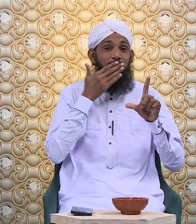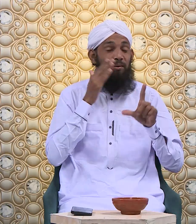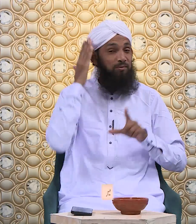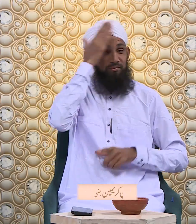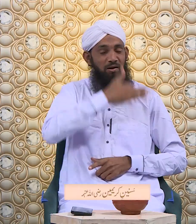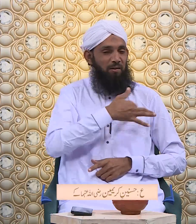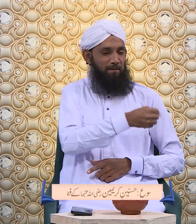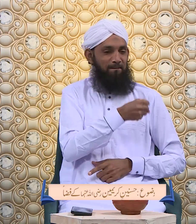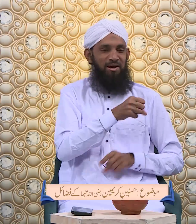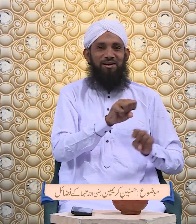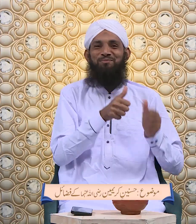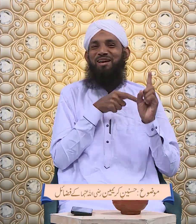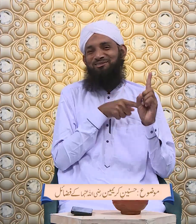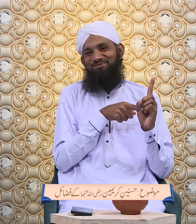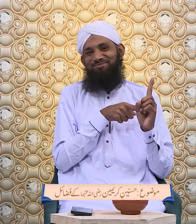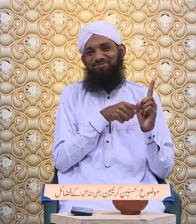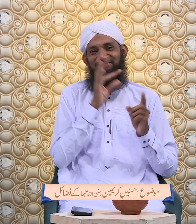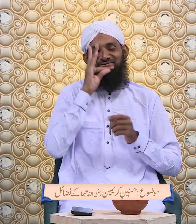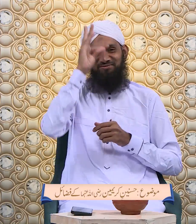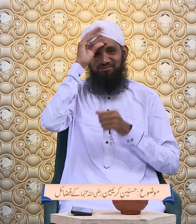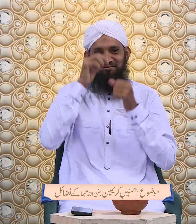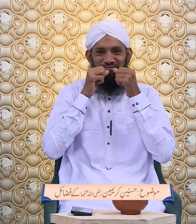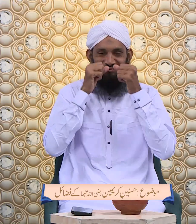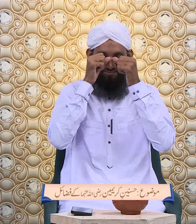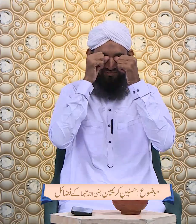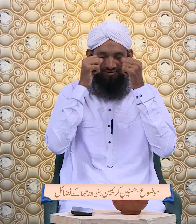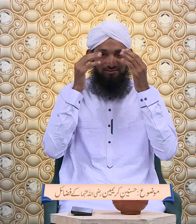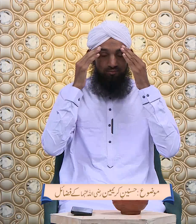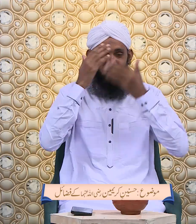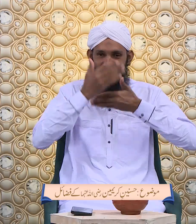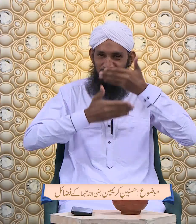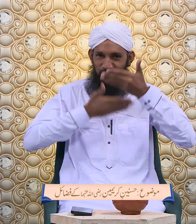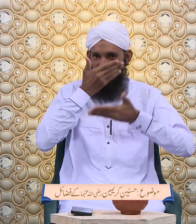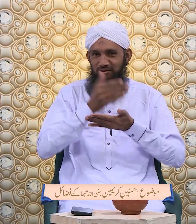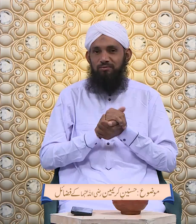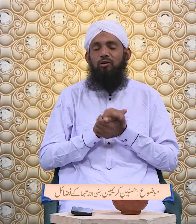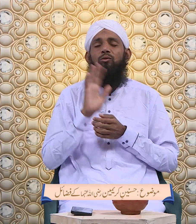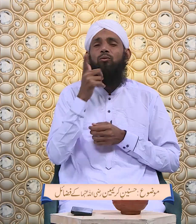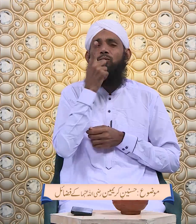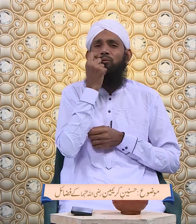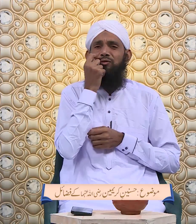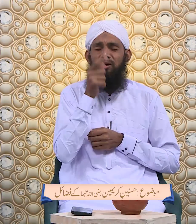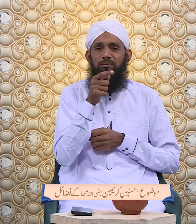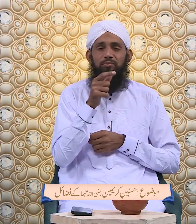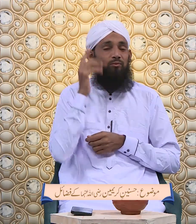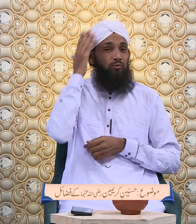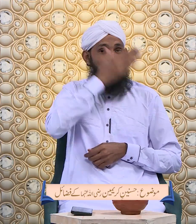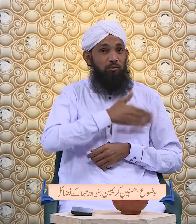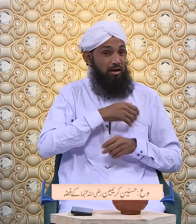نشانی ہے چنانچہ نبی رحمت صلی اللہ علیہ وآلہ وسلم کا فرمان ہے کوئی بندہ کامل مومن نہیں ہو